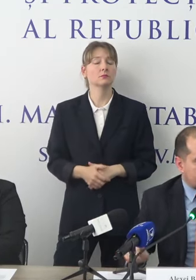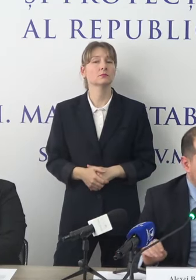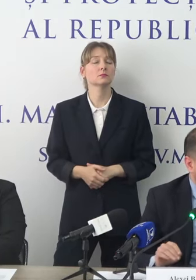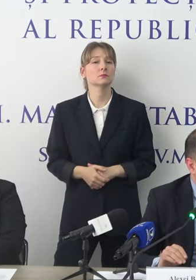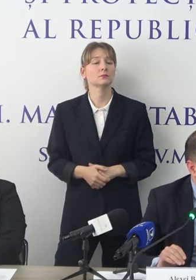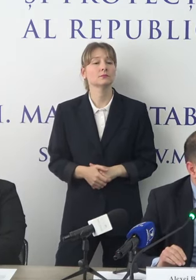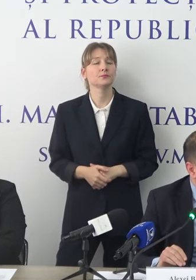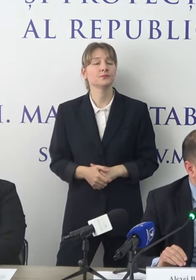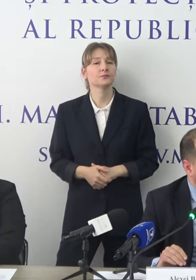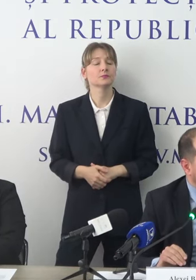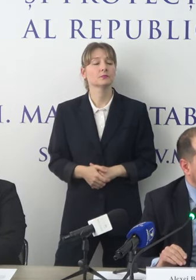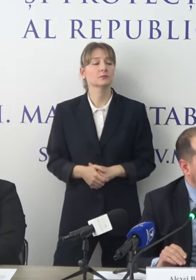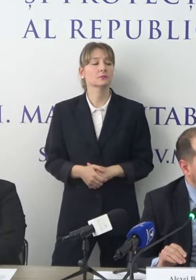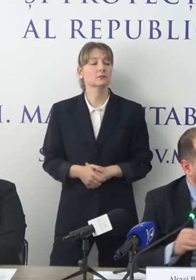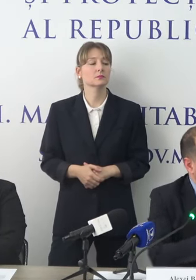Și